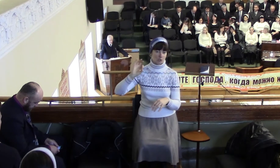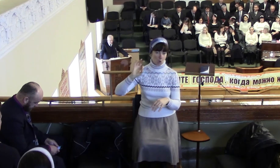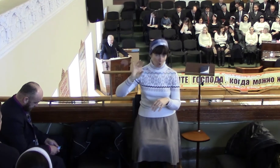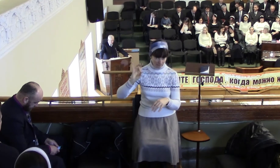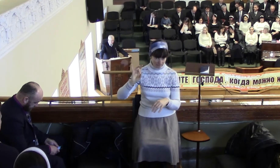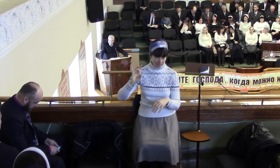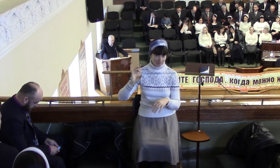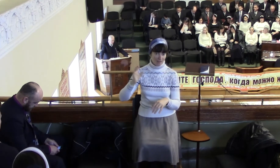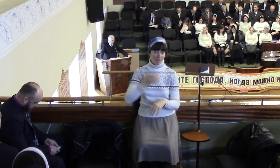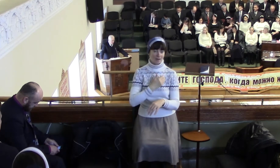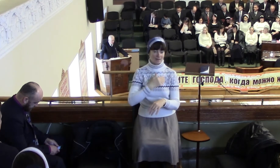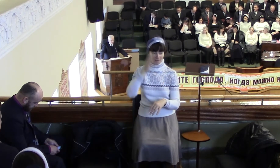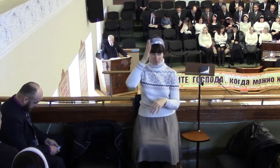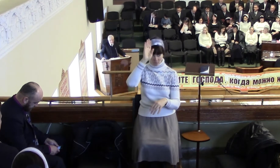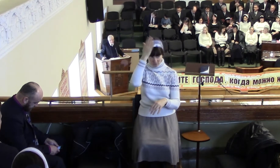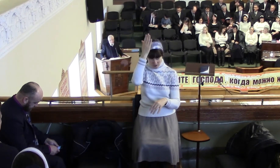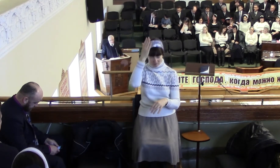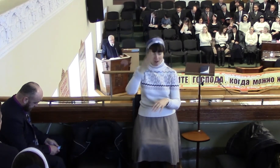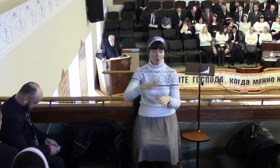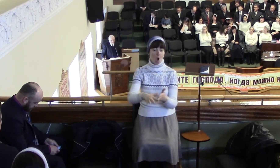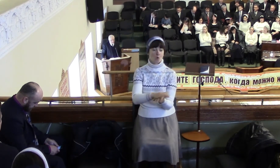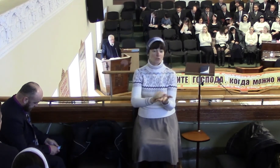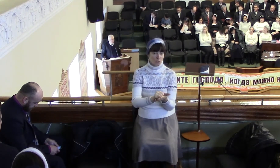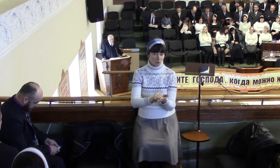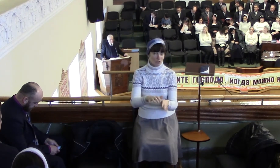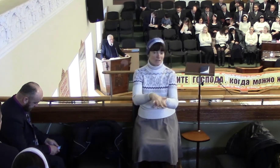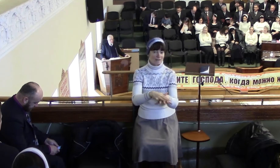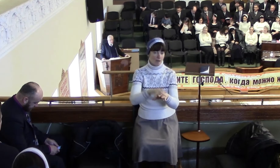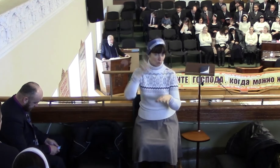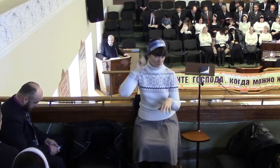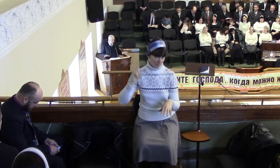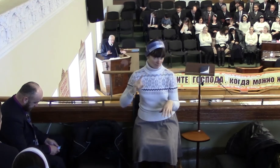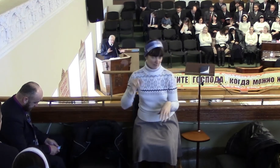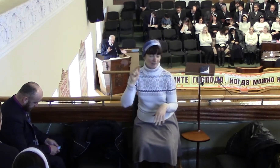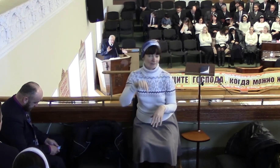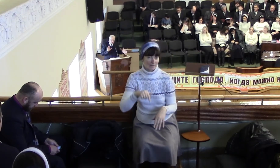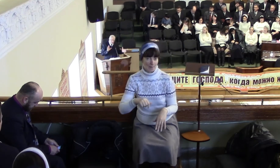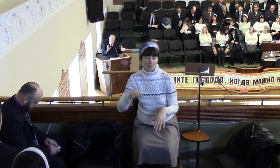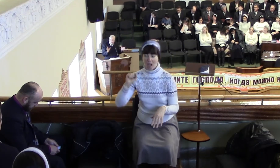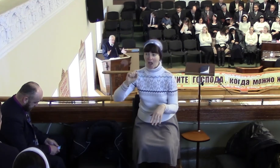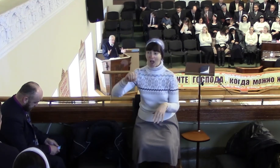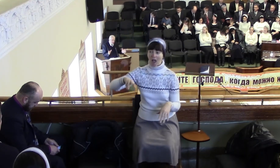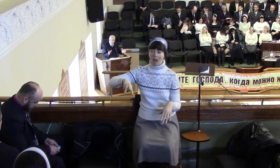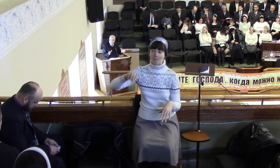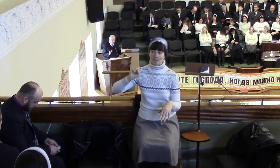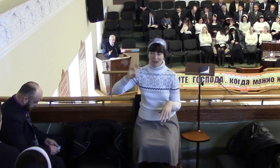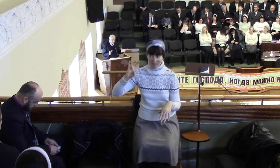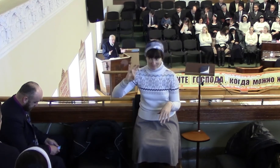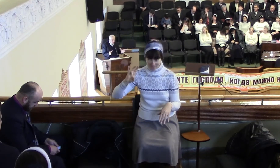уничтожить народ израильский, замыслено было Аманом и хитро, знаете, так